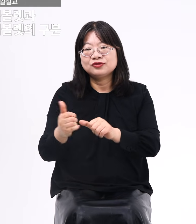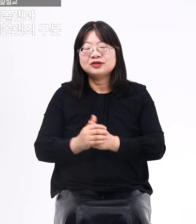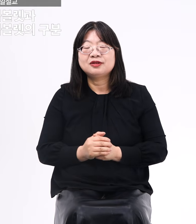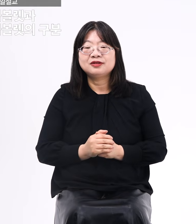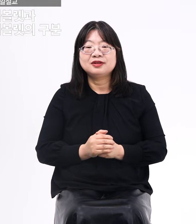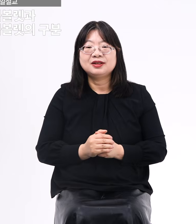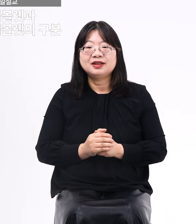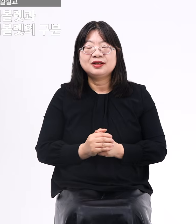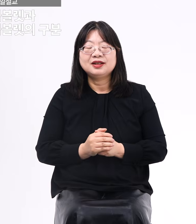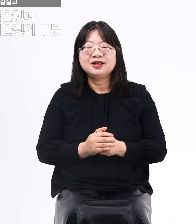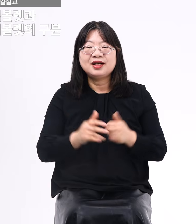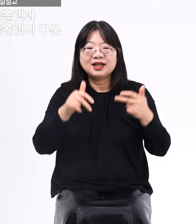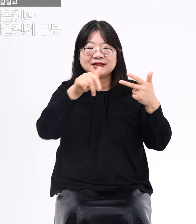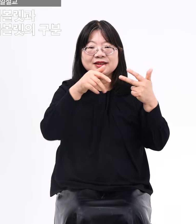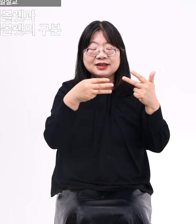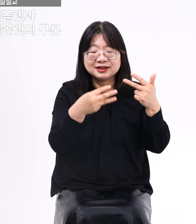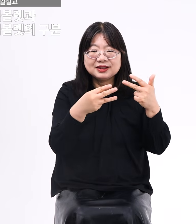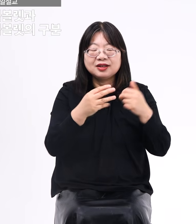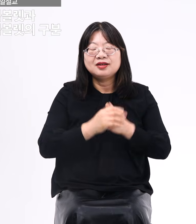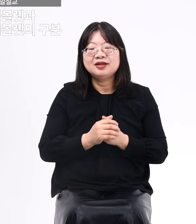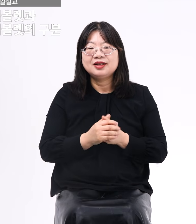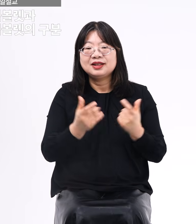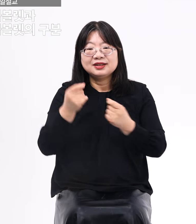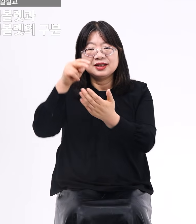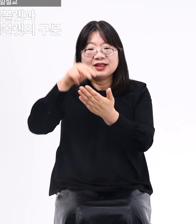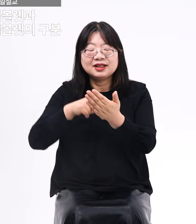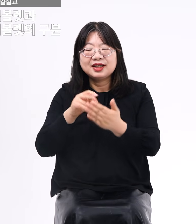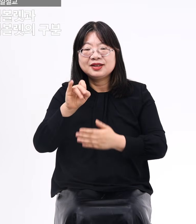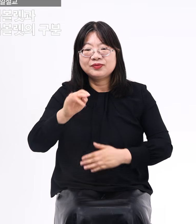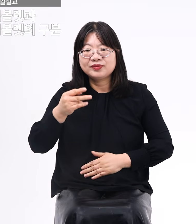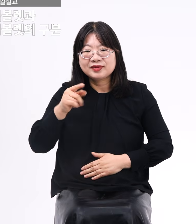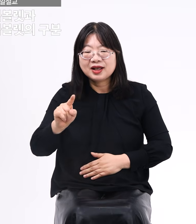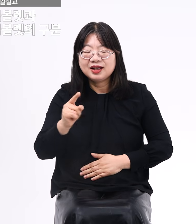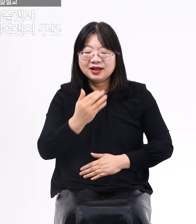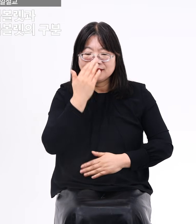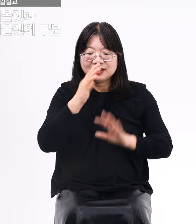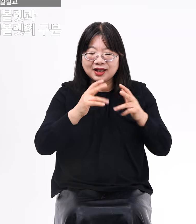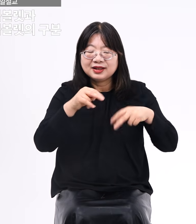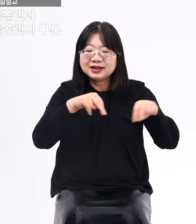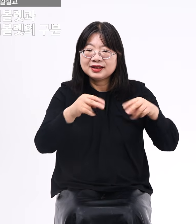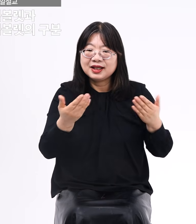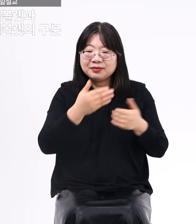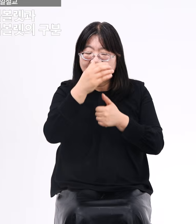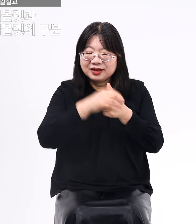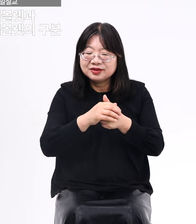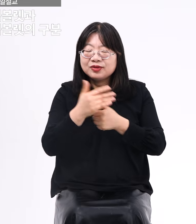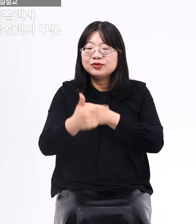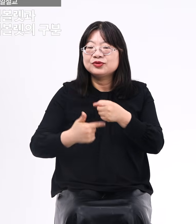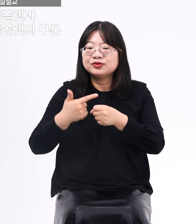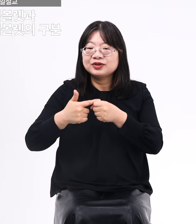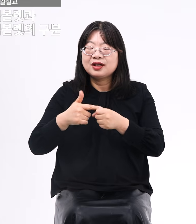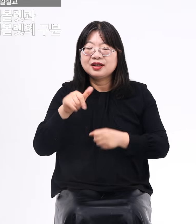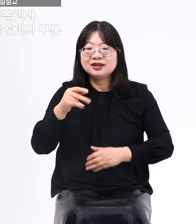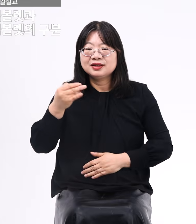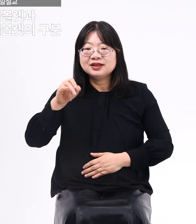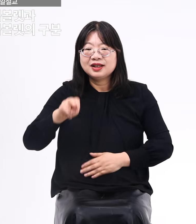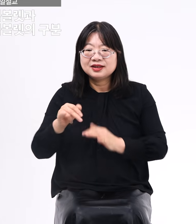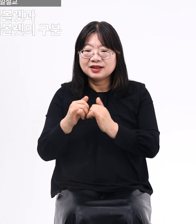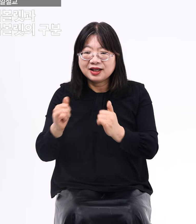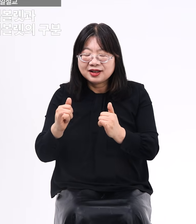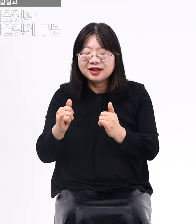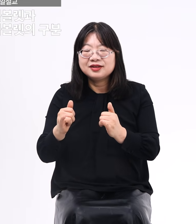7절 같이 읽습니다. 시작. 입다가 이스라엘의 사사가 된 지 6년이라 길르앗 사람